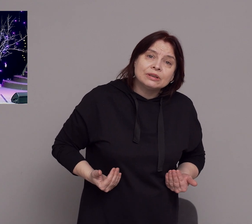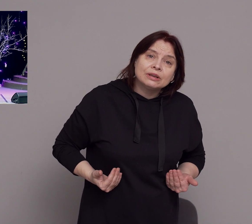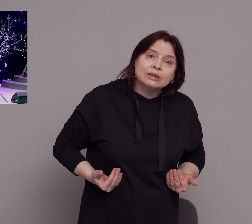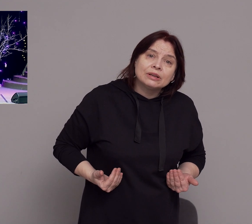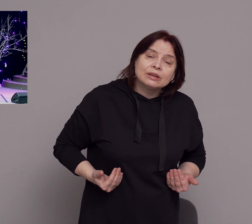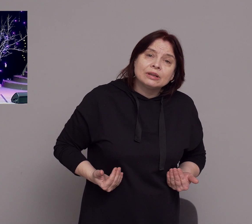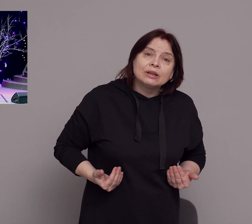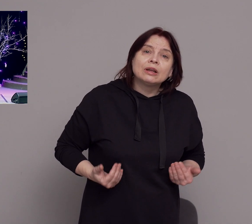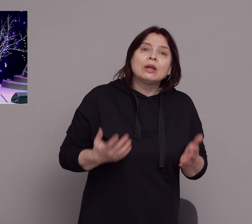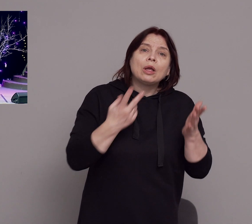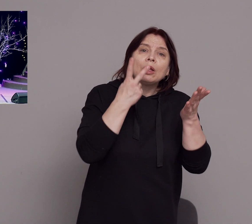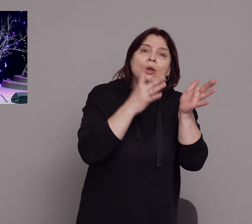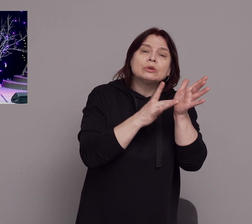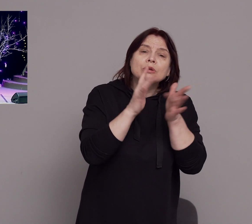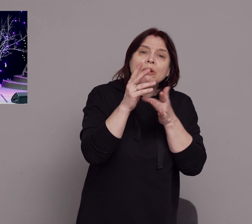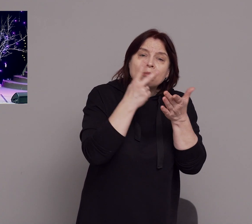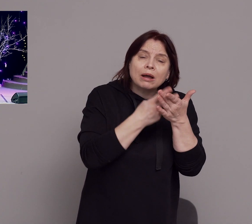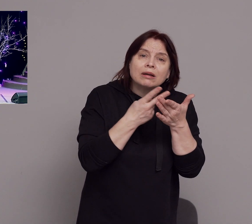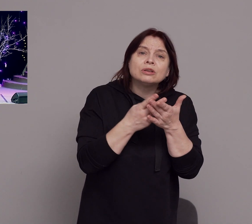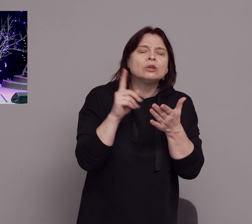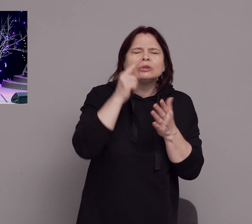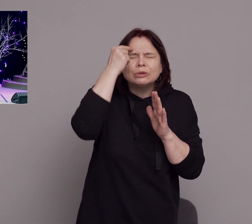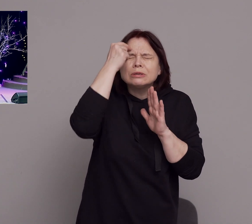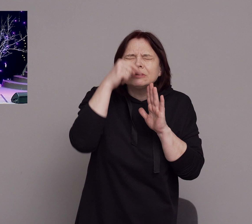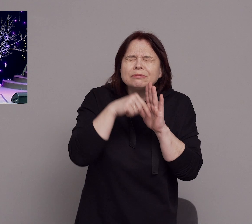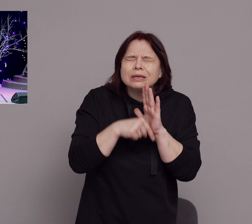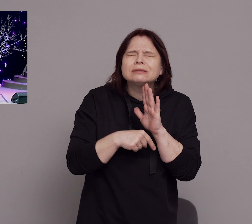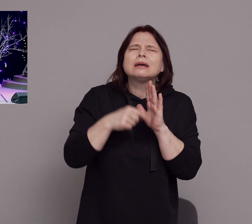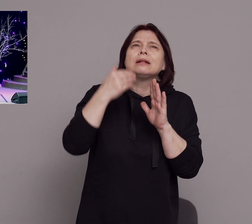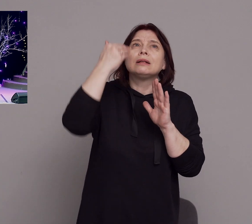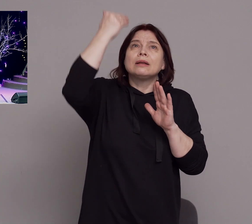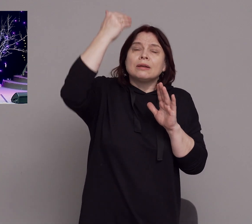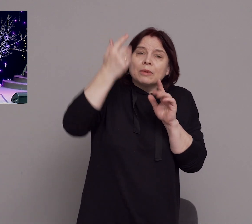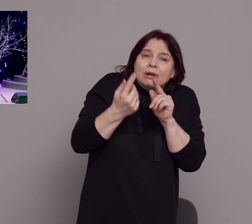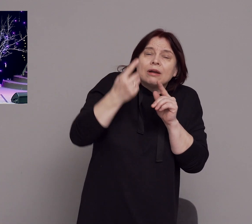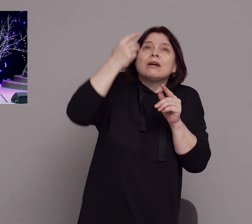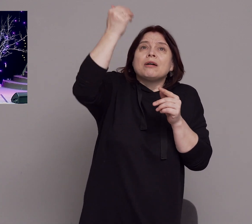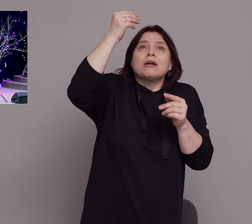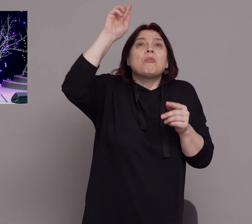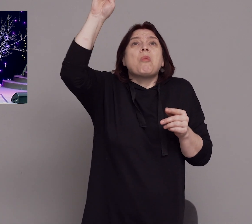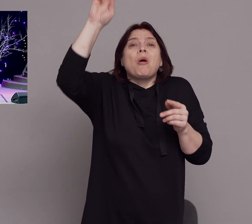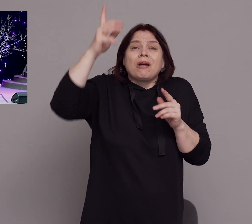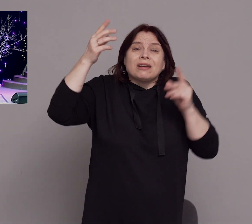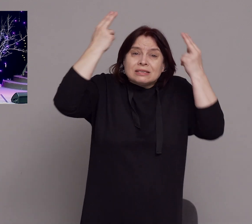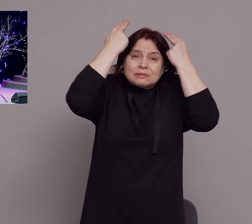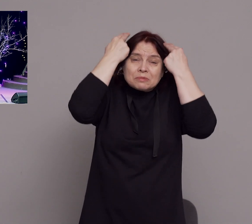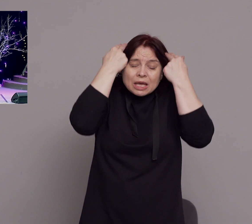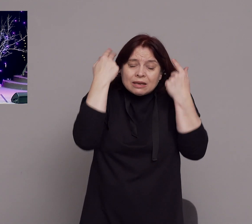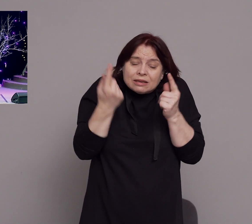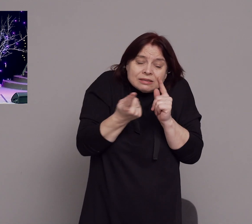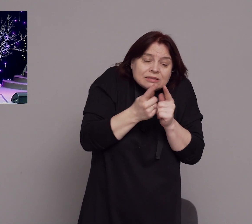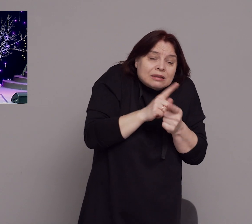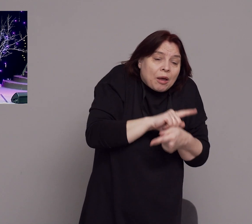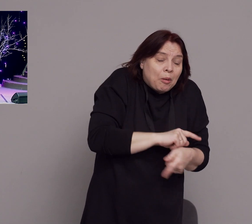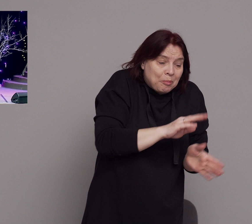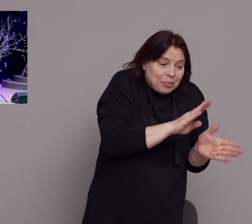означает воплотиться. И ученики пришли с Иисусом, они зашли в дом, И у них